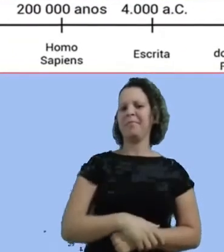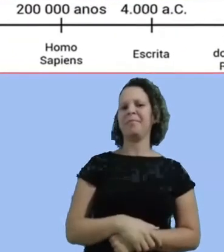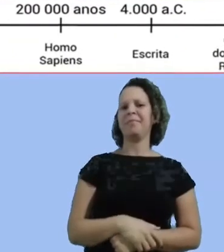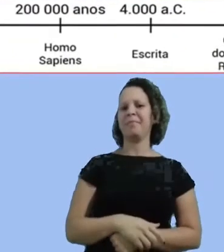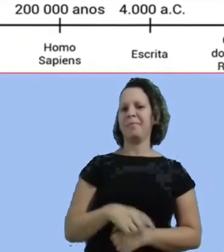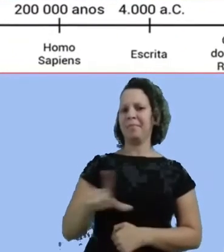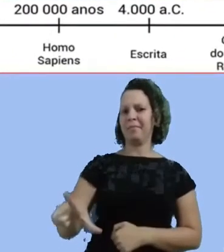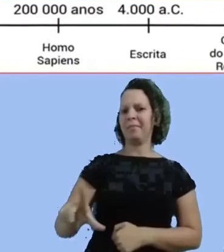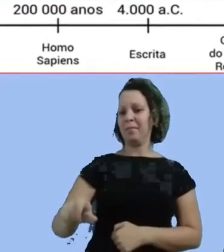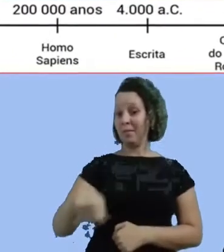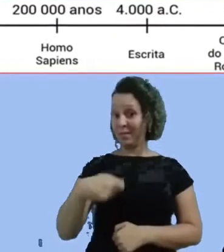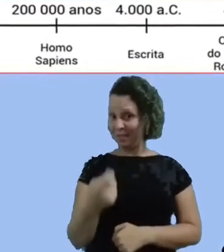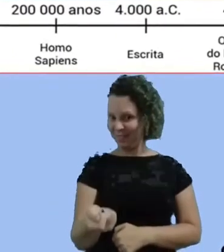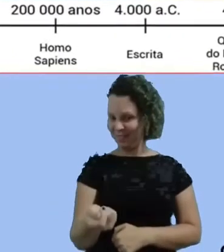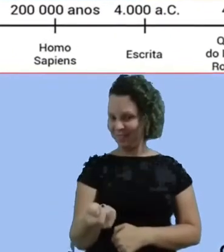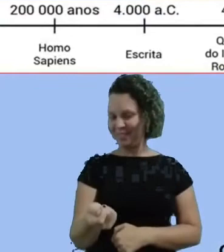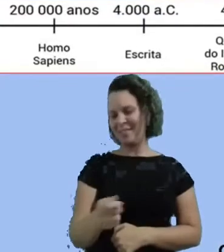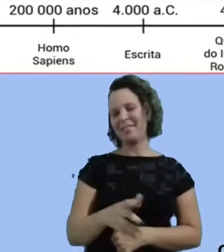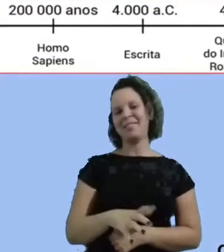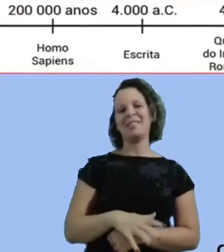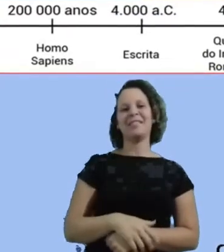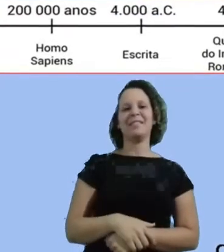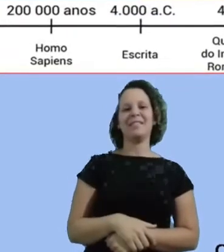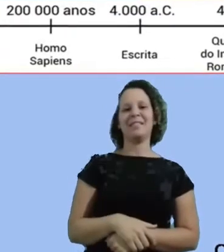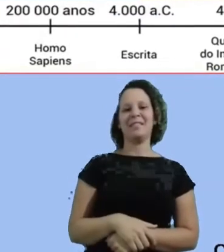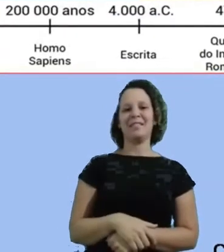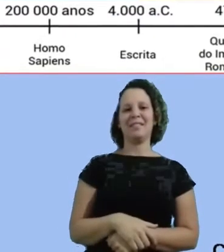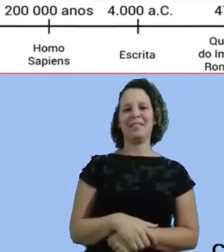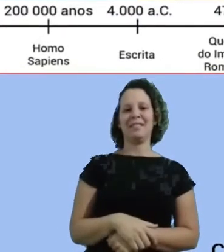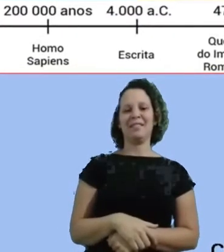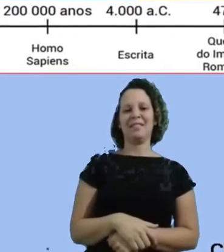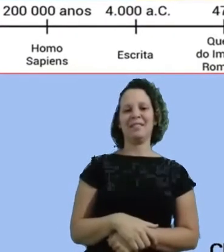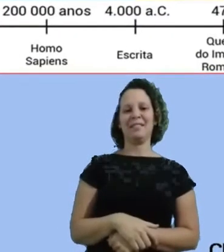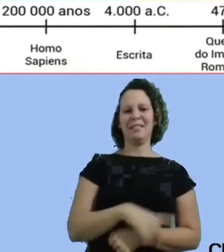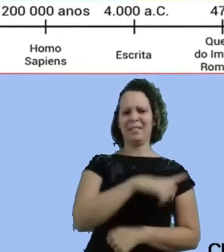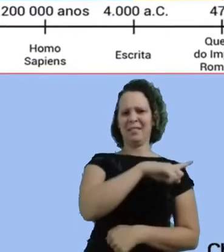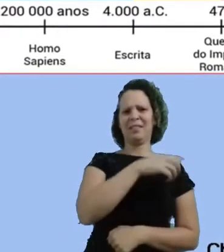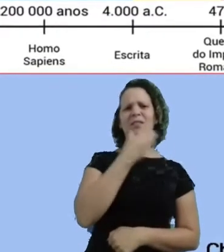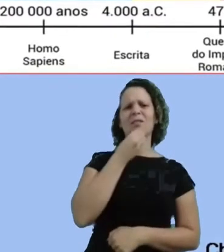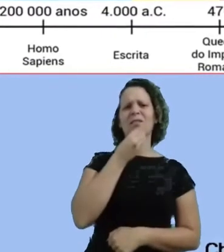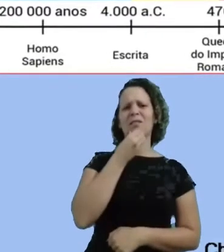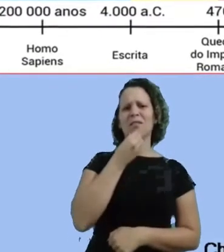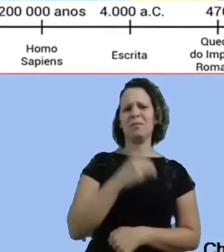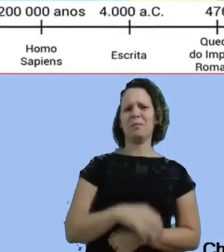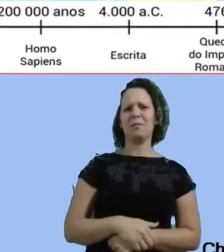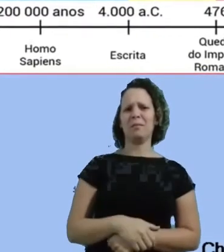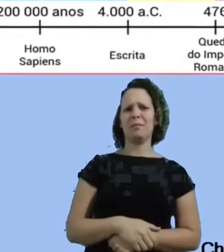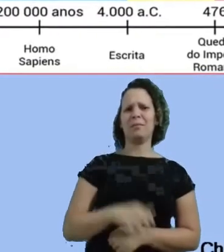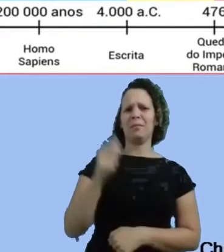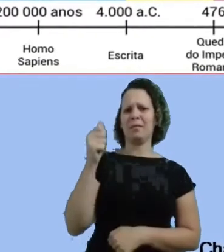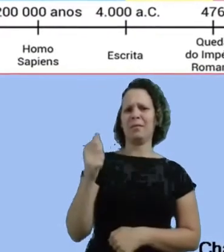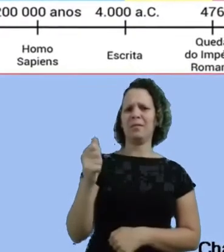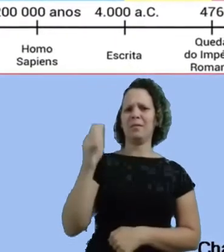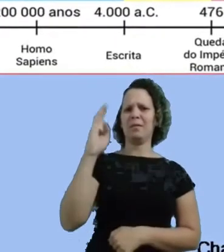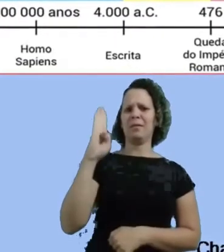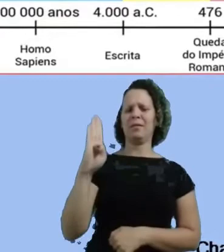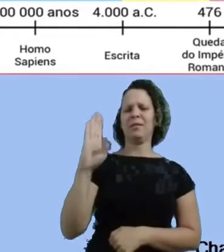Esse homem aqui, o nome dele é Charles Michael Lepé, com este sinal. Esse homem,